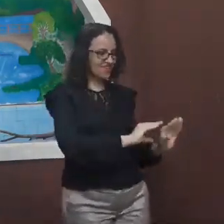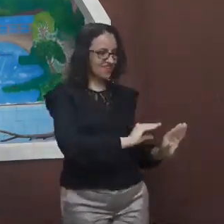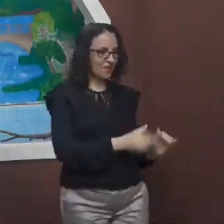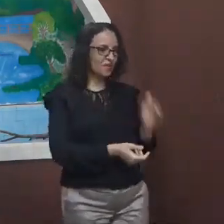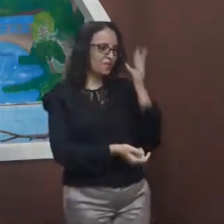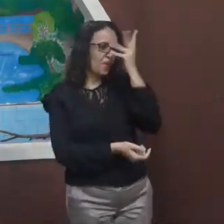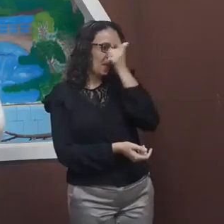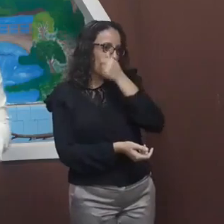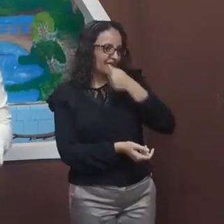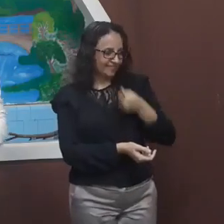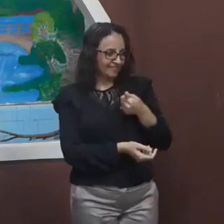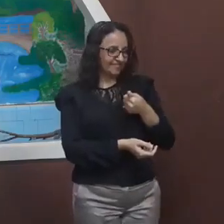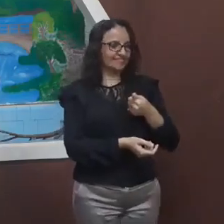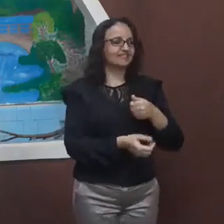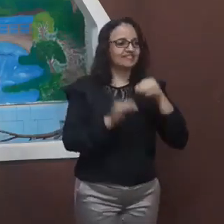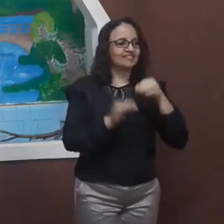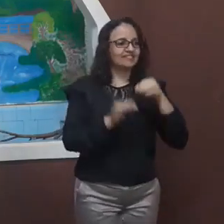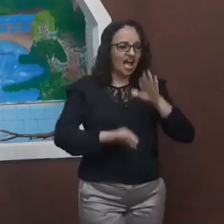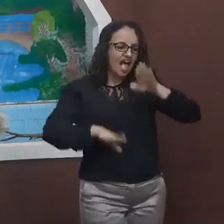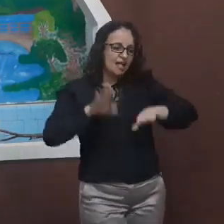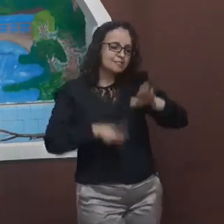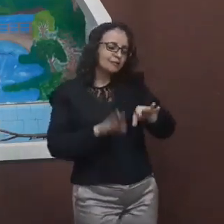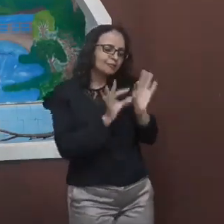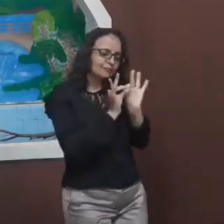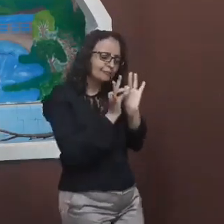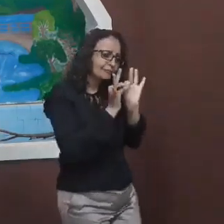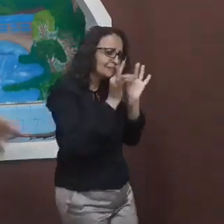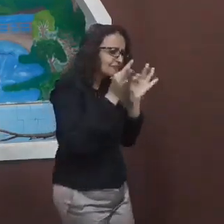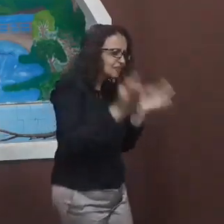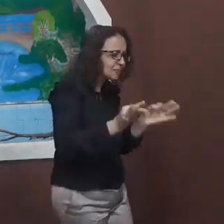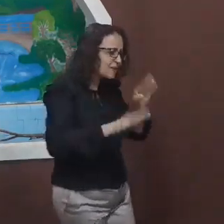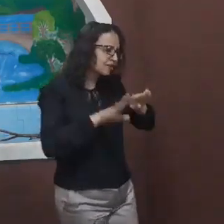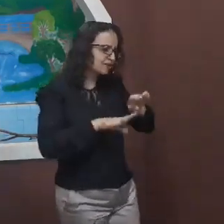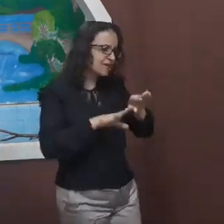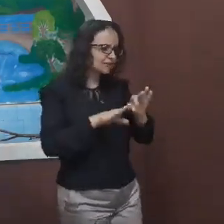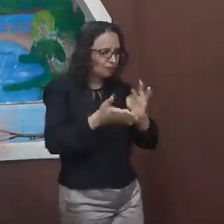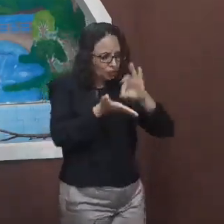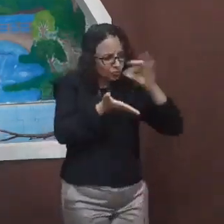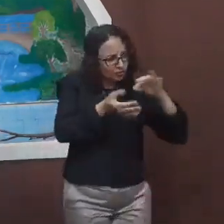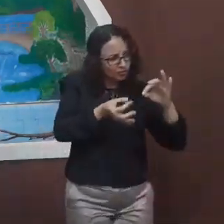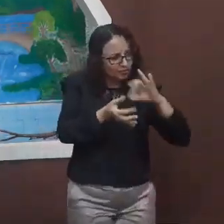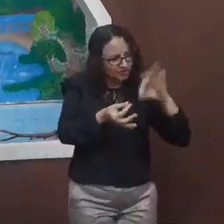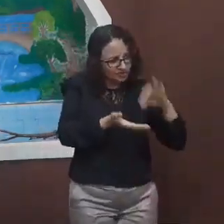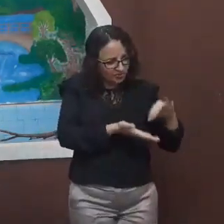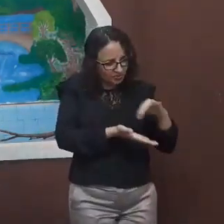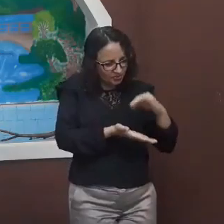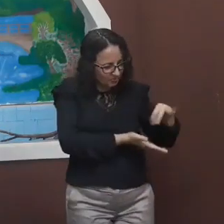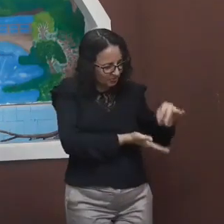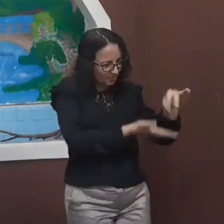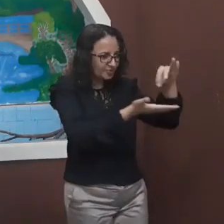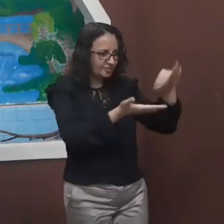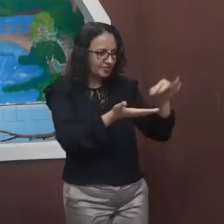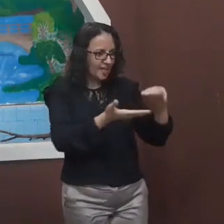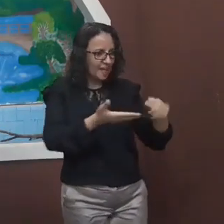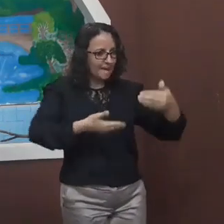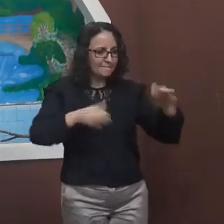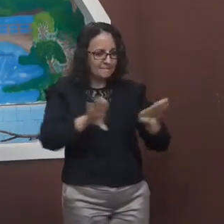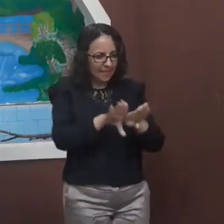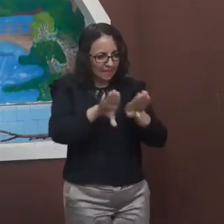coisa faz. Coloca ali, nem que for um negocinho com um retalho, mas faz alguma coisa, porque quer receber o seu filho. E